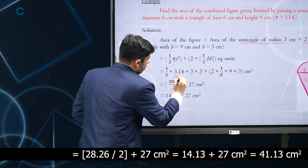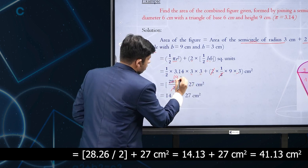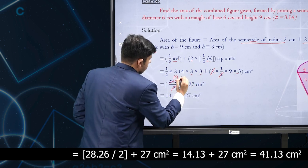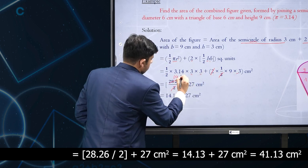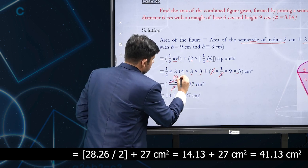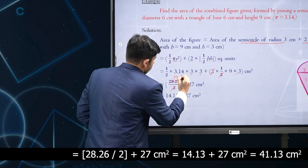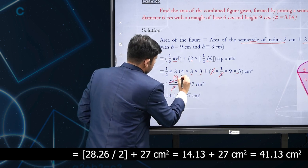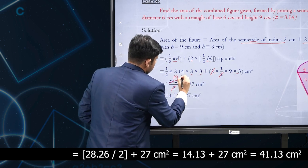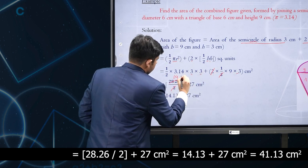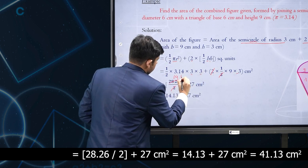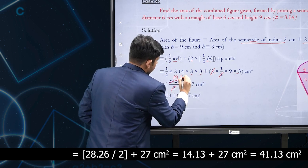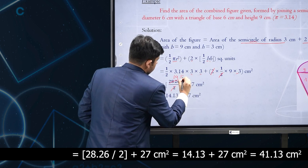That is equal to